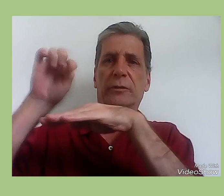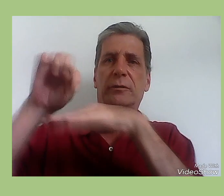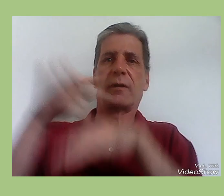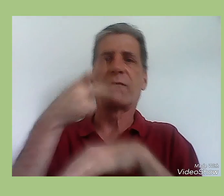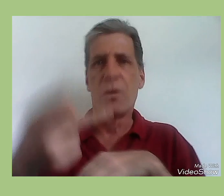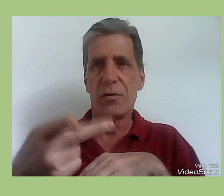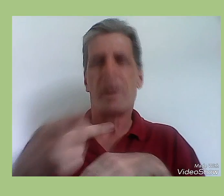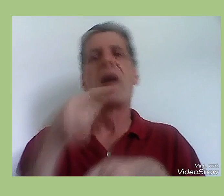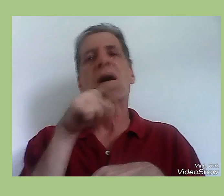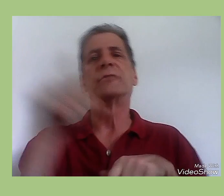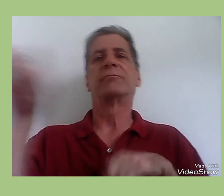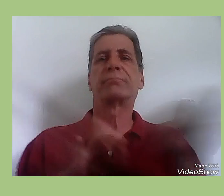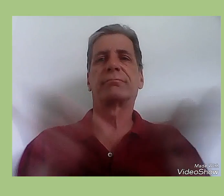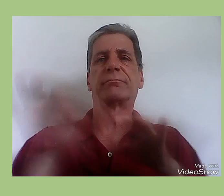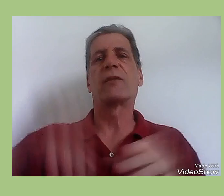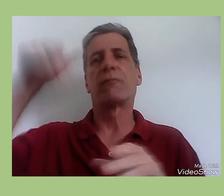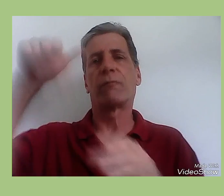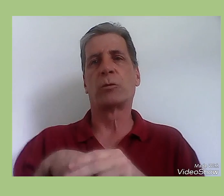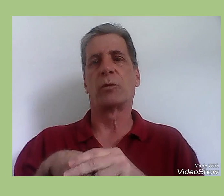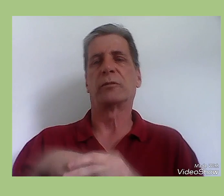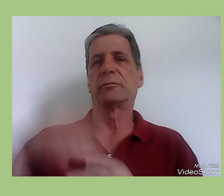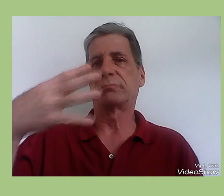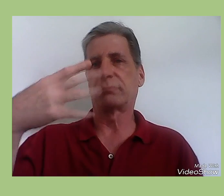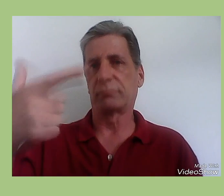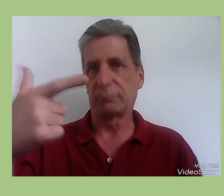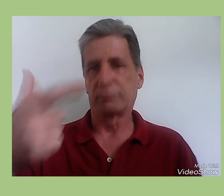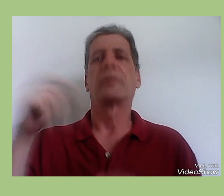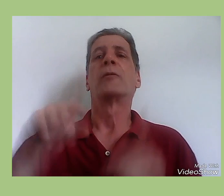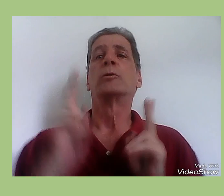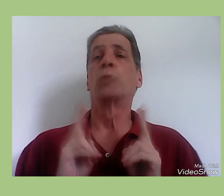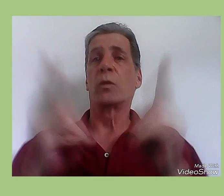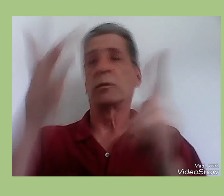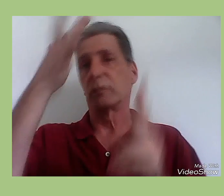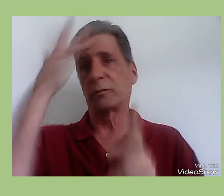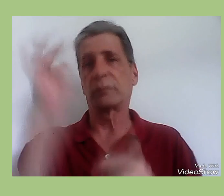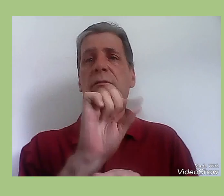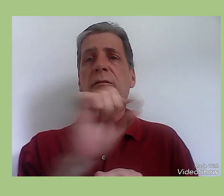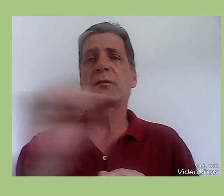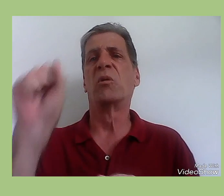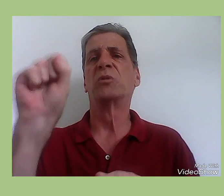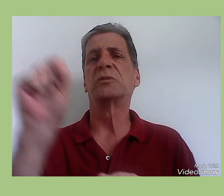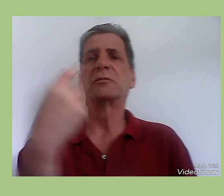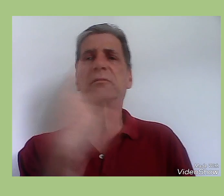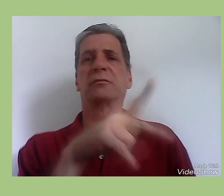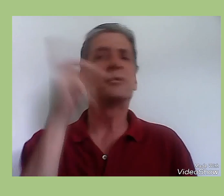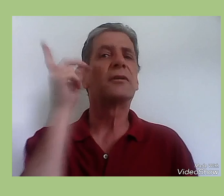necessários, mas havia entre eles várias razões que norteavam a sua posição, passando desde